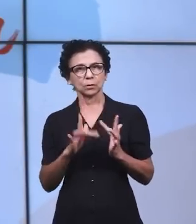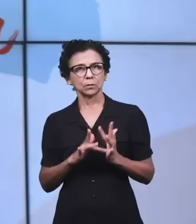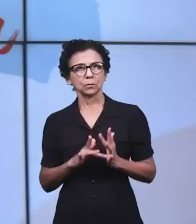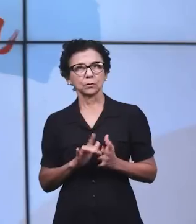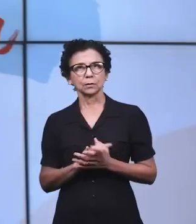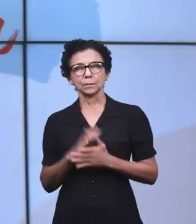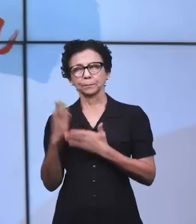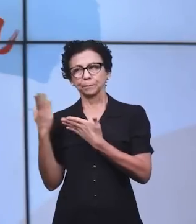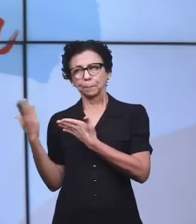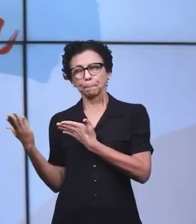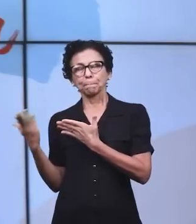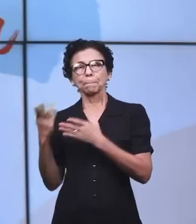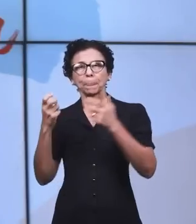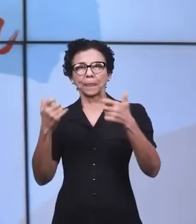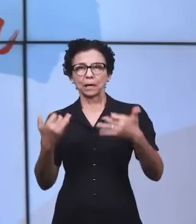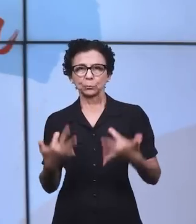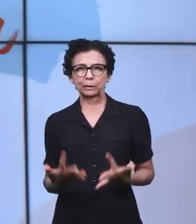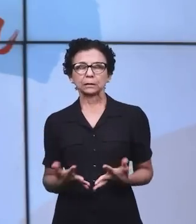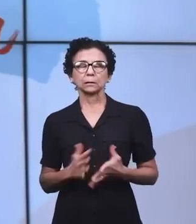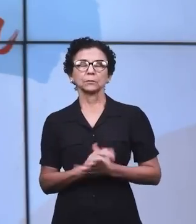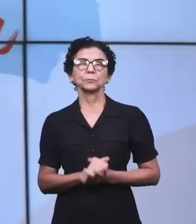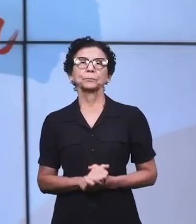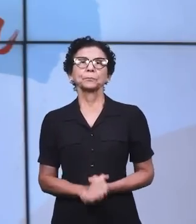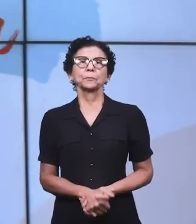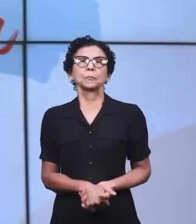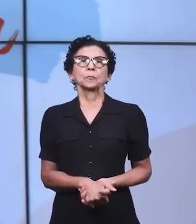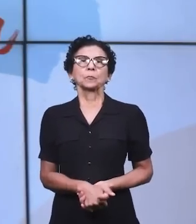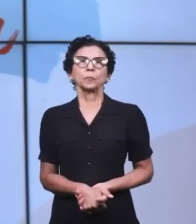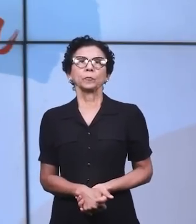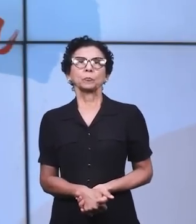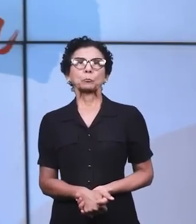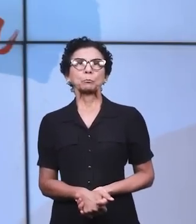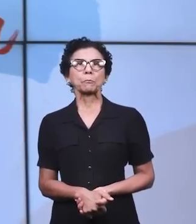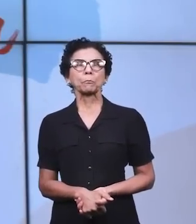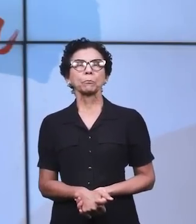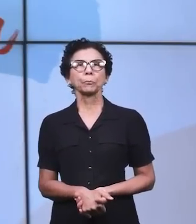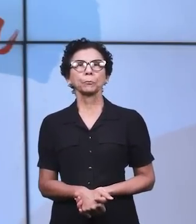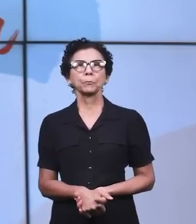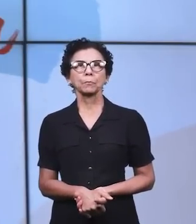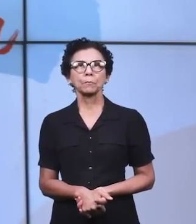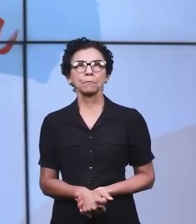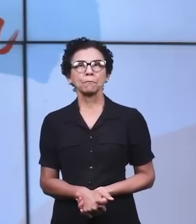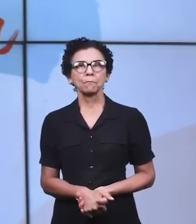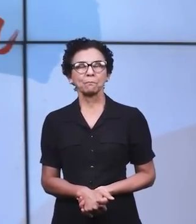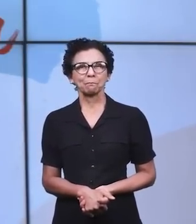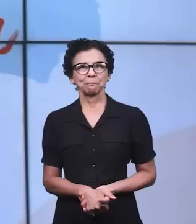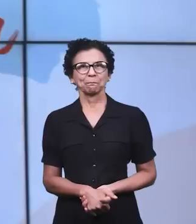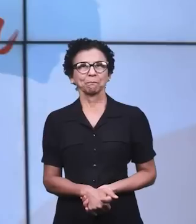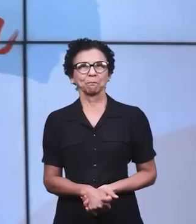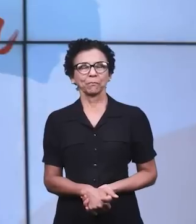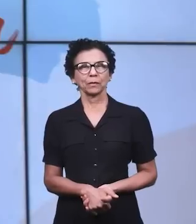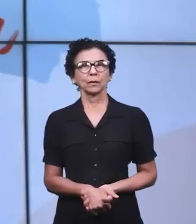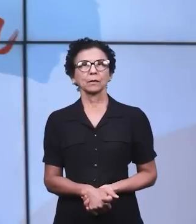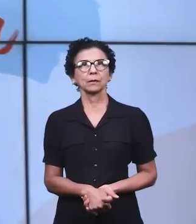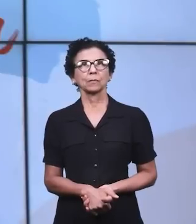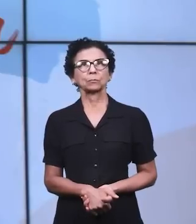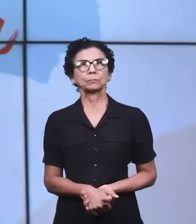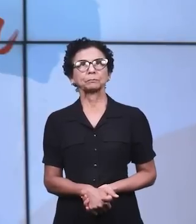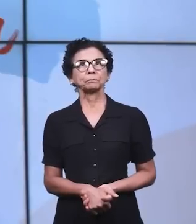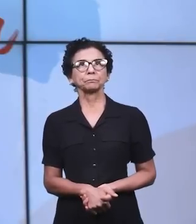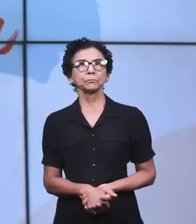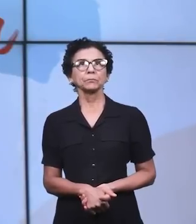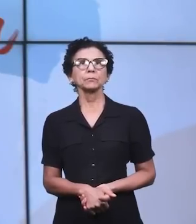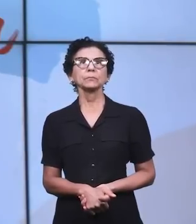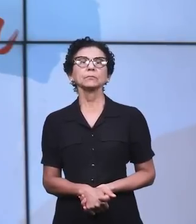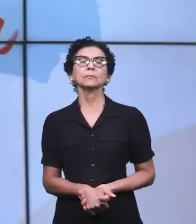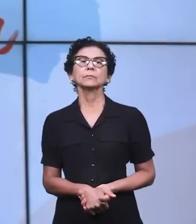de mão, essa aqui, ó, da letra P, tá bom? E a gente vai desenhar o Z no alto, ó. Esse aqui é o sinal de paz. E o Senhor